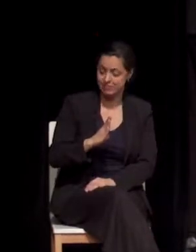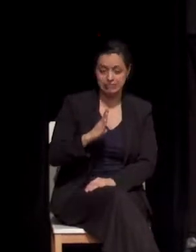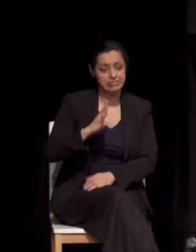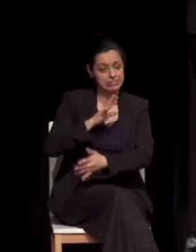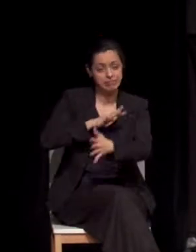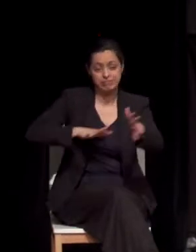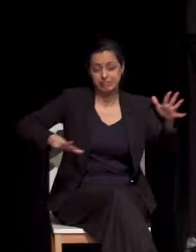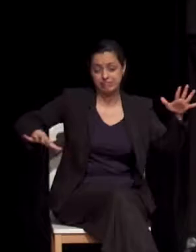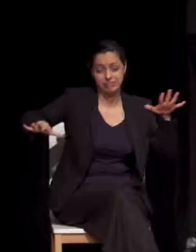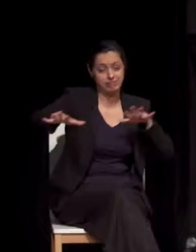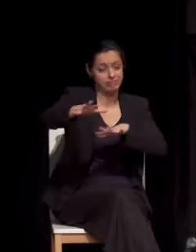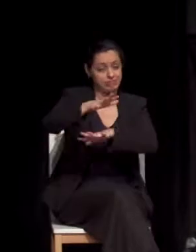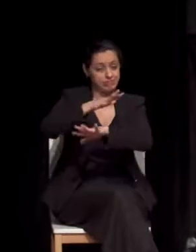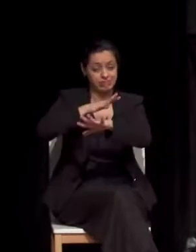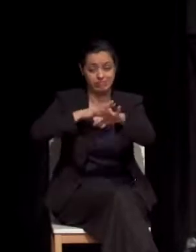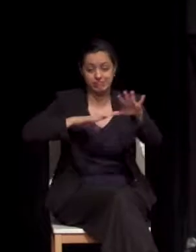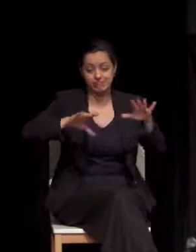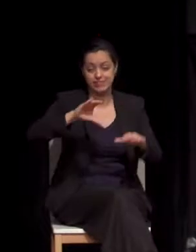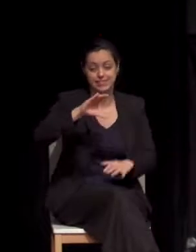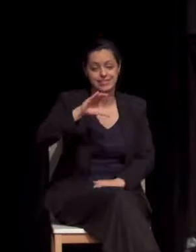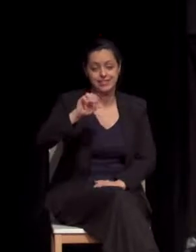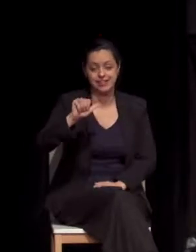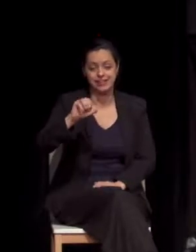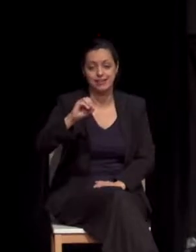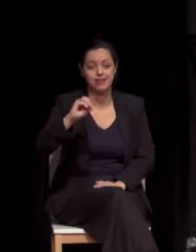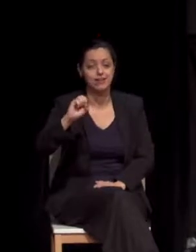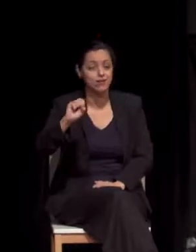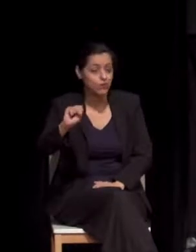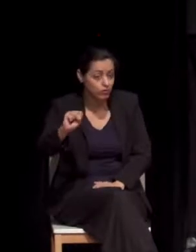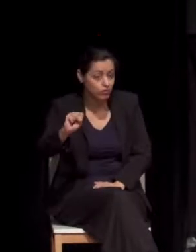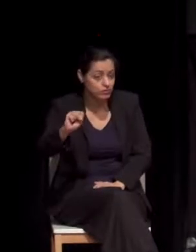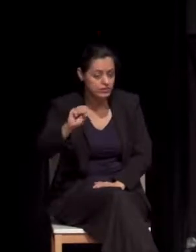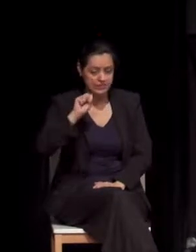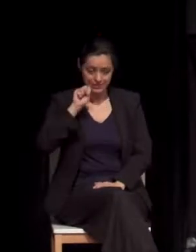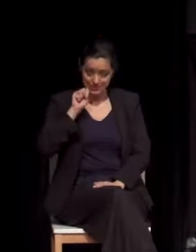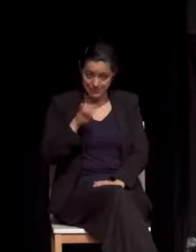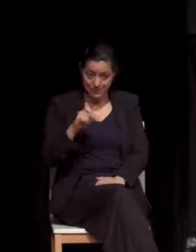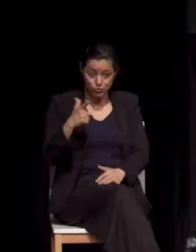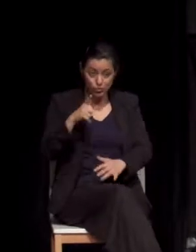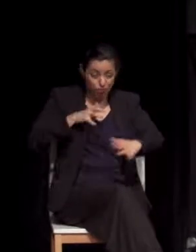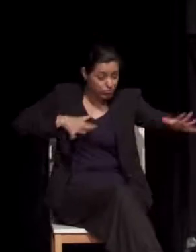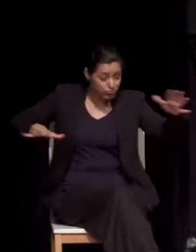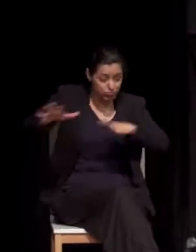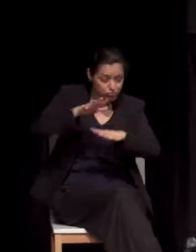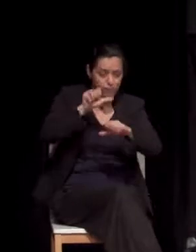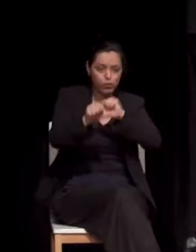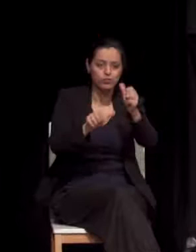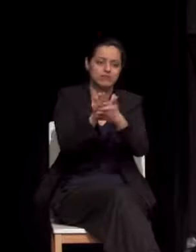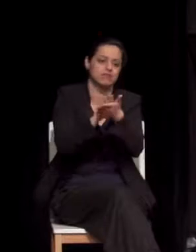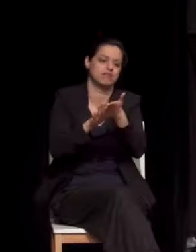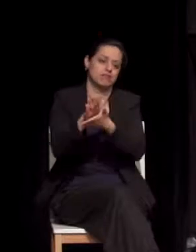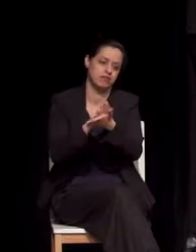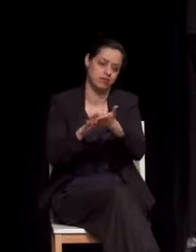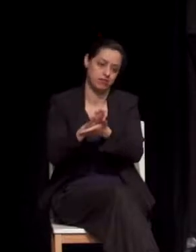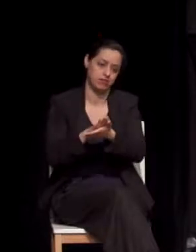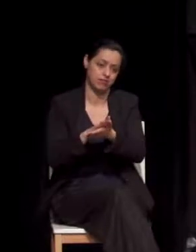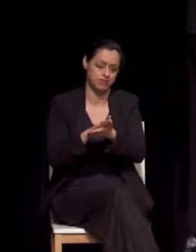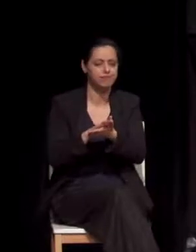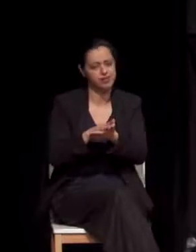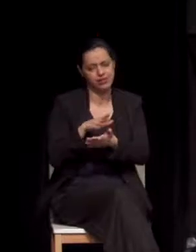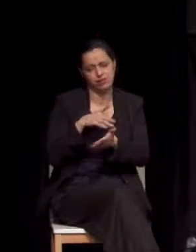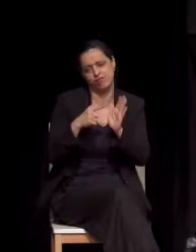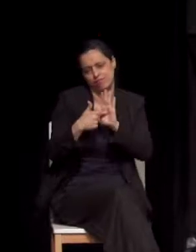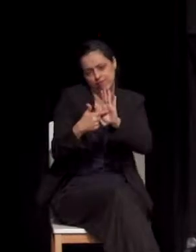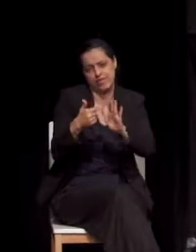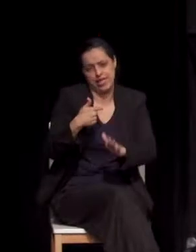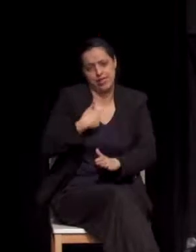Ele sempre tem que passar, a mudança sempre tem que passar pelo caos primeiro. Como eu disse, eu sou religioso, eu acredito